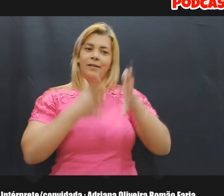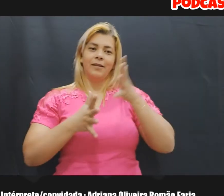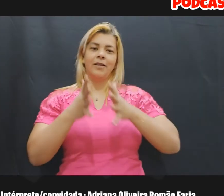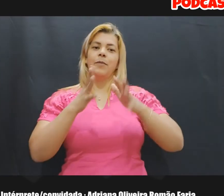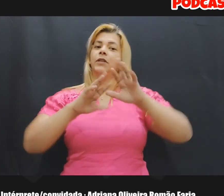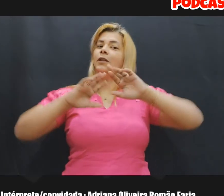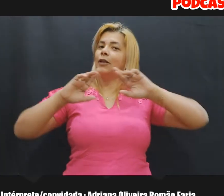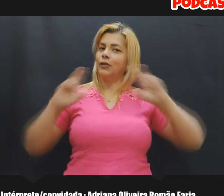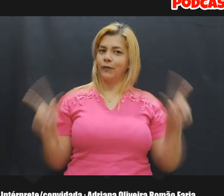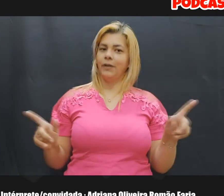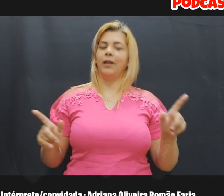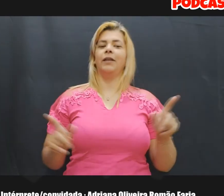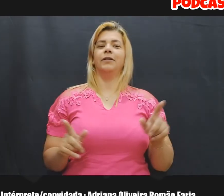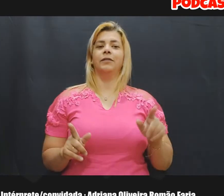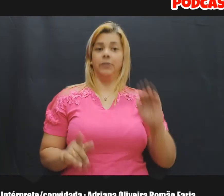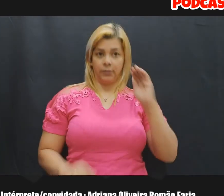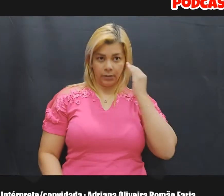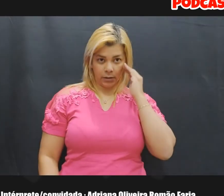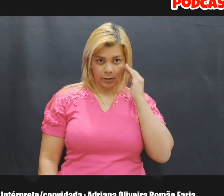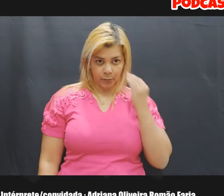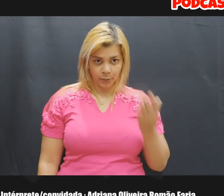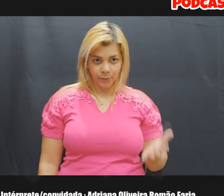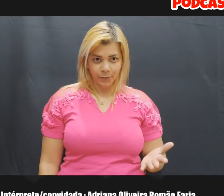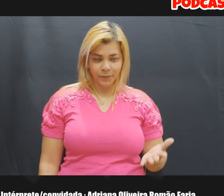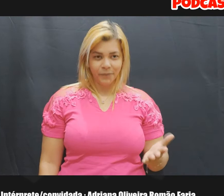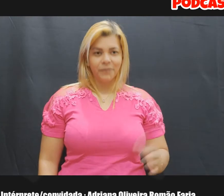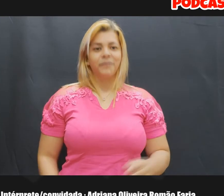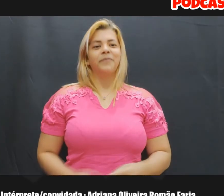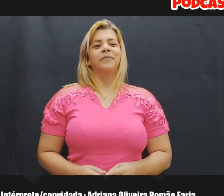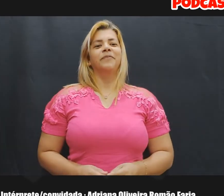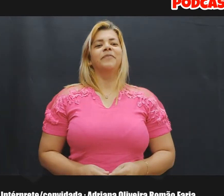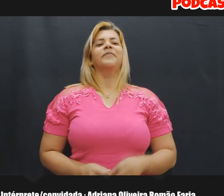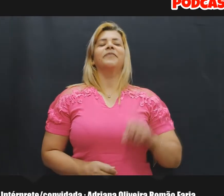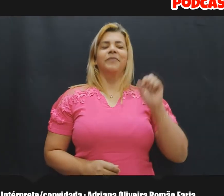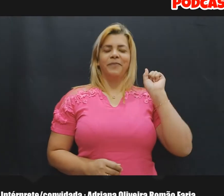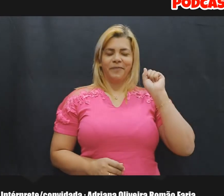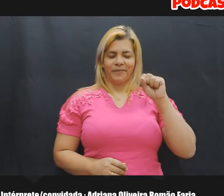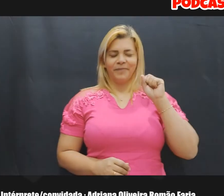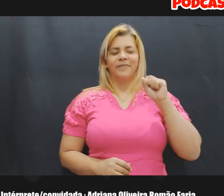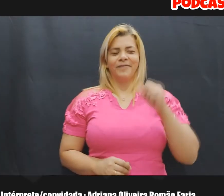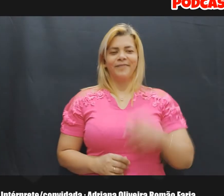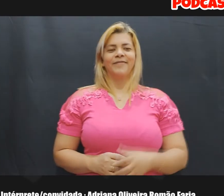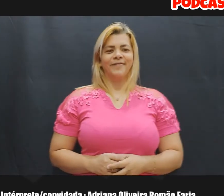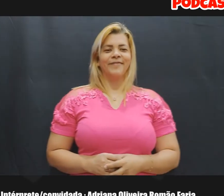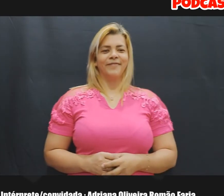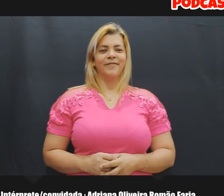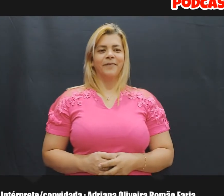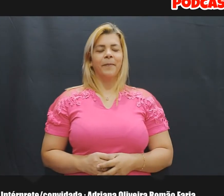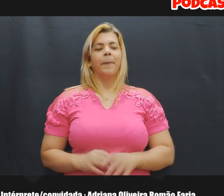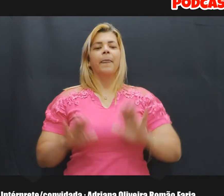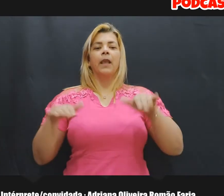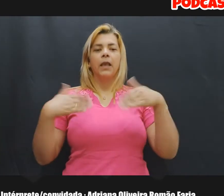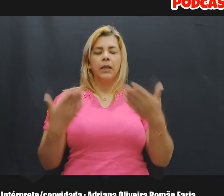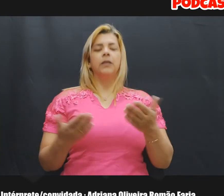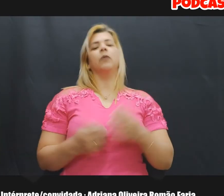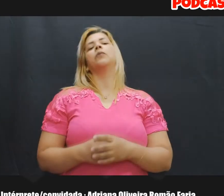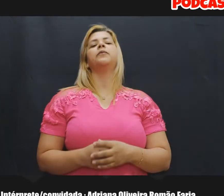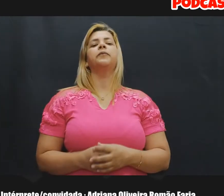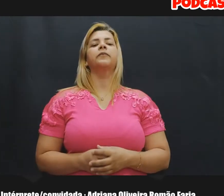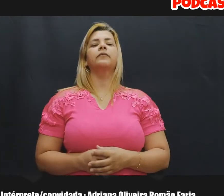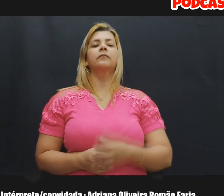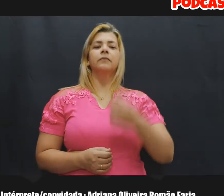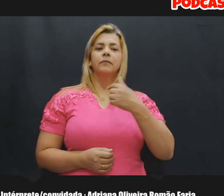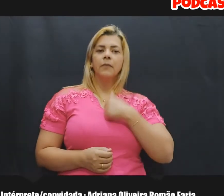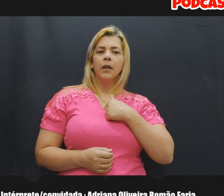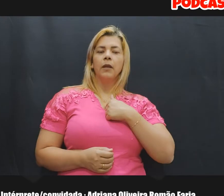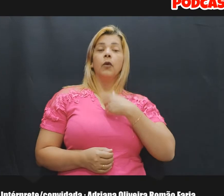é diferente. Deu para entender? Entendido. Sim, claro. Então, quando a senhora está